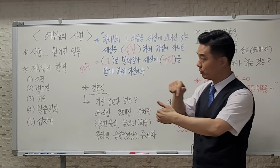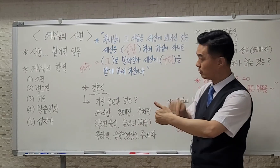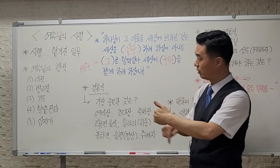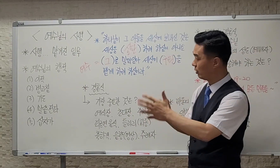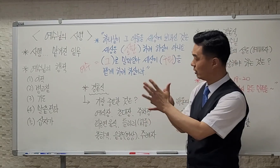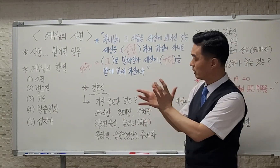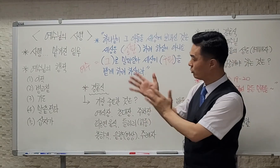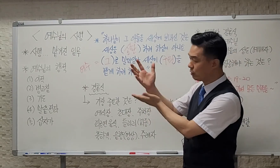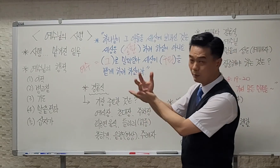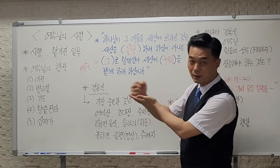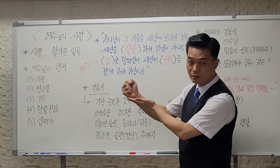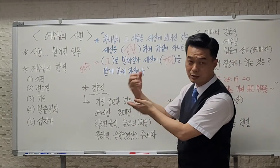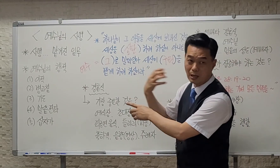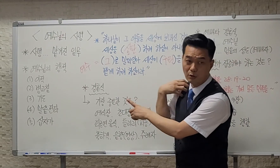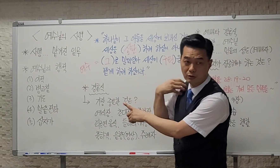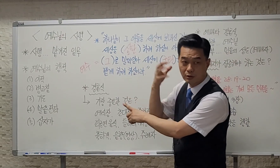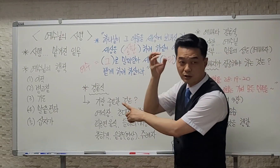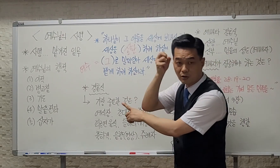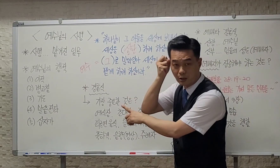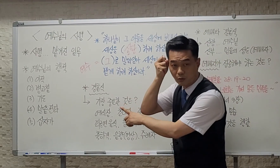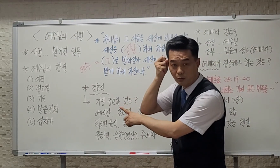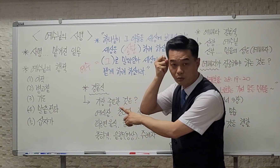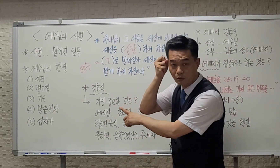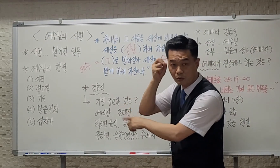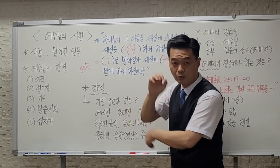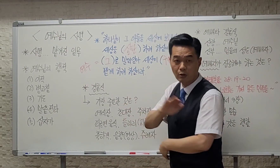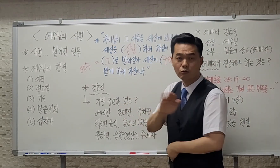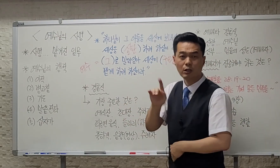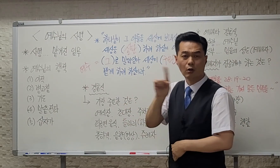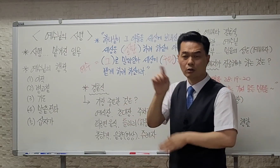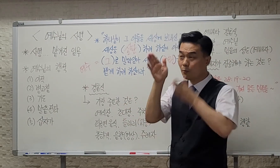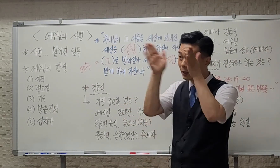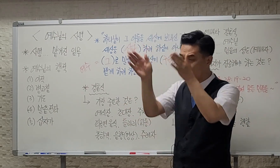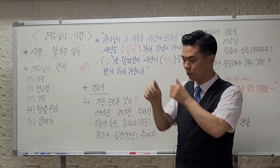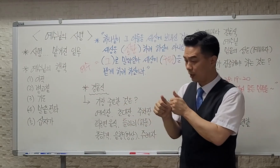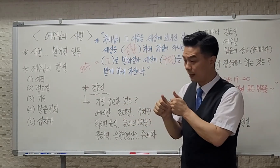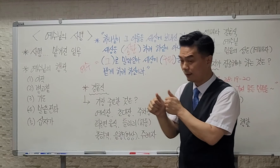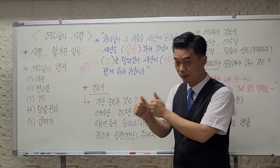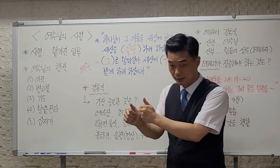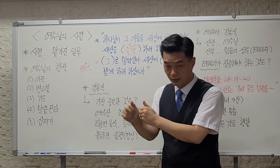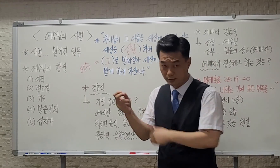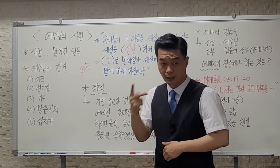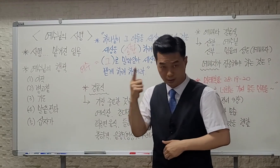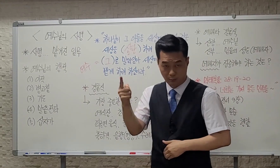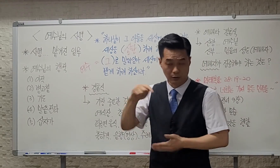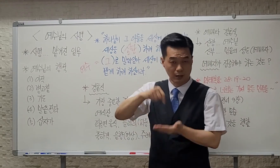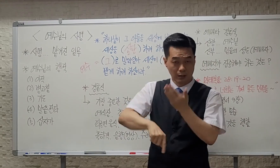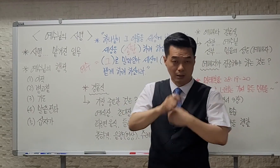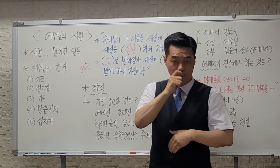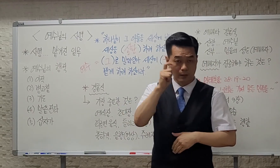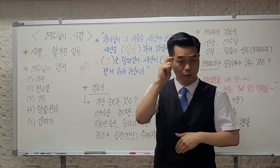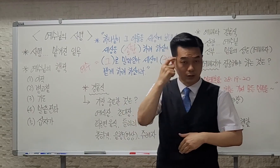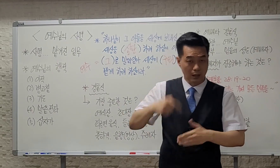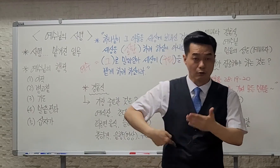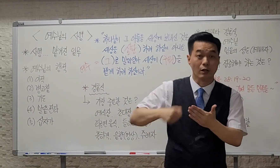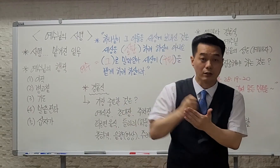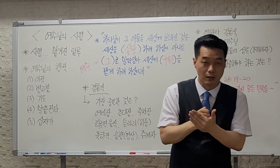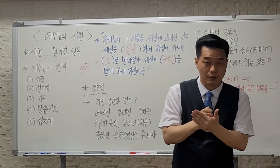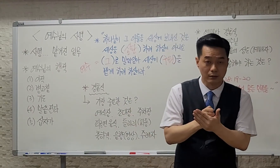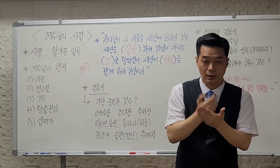가운데서 예수님이 받으신 사명들을 기억하고 우리가 어떤 방향으로 나가야 될지 다시 한번 깊이 묵상하고 결단하는